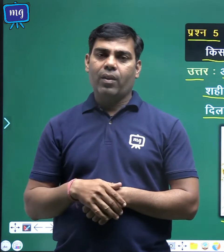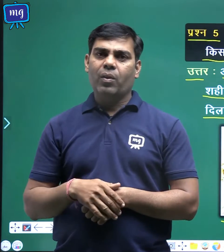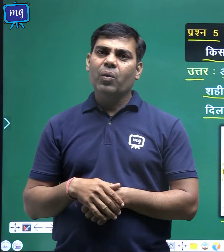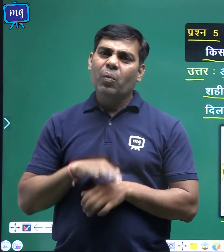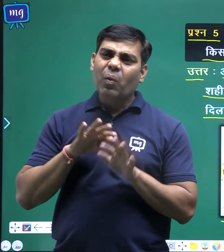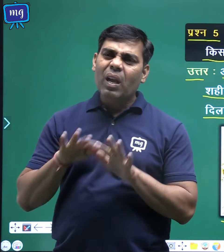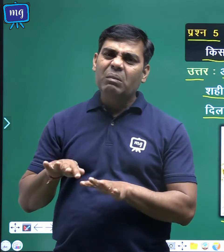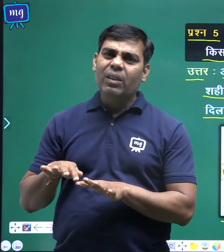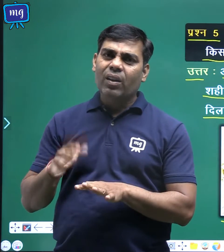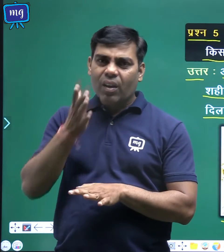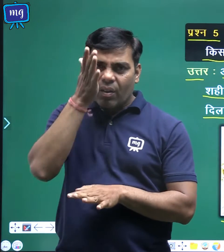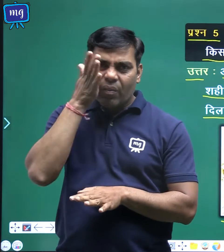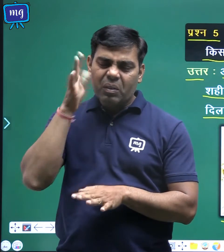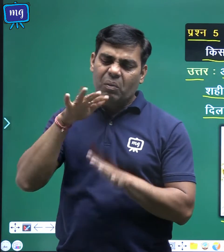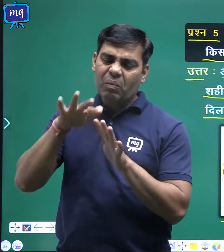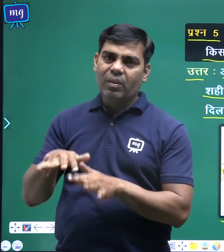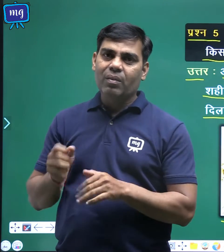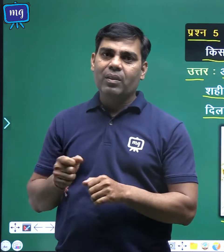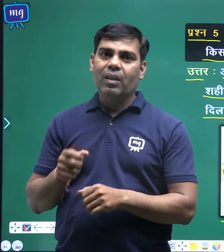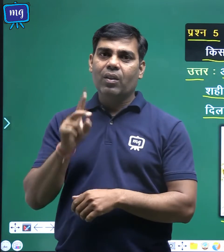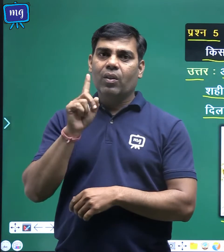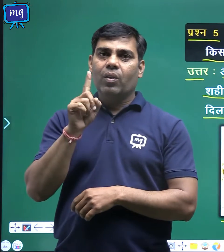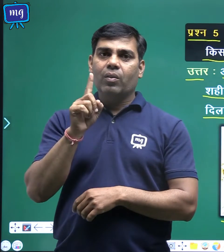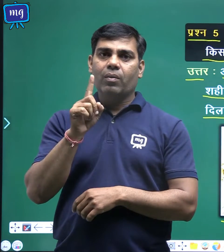था, 15 अगस्त